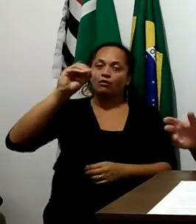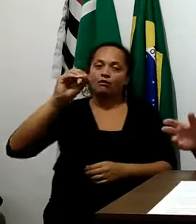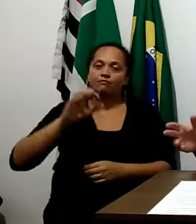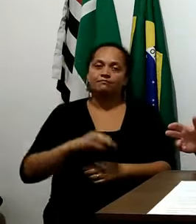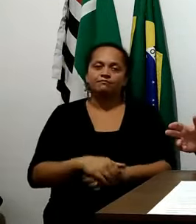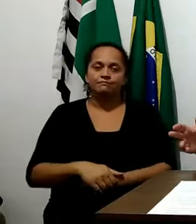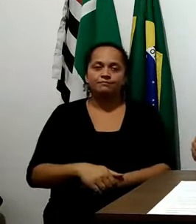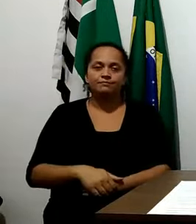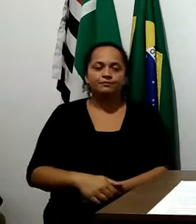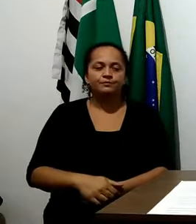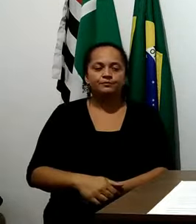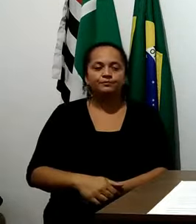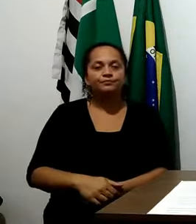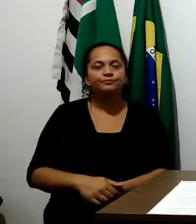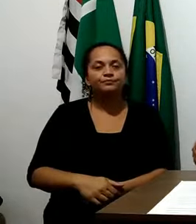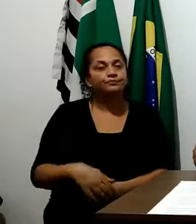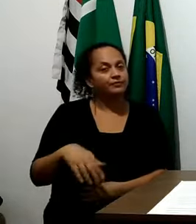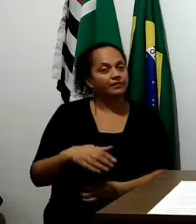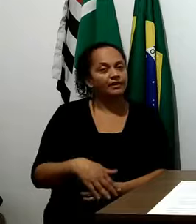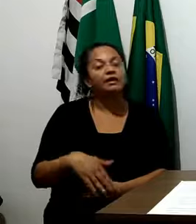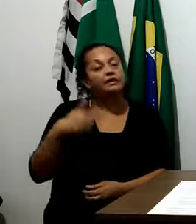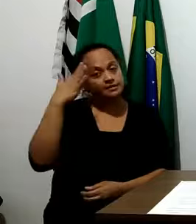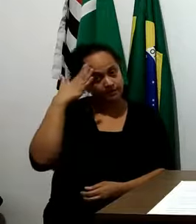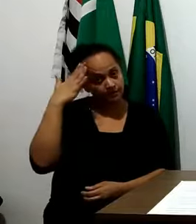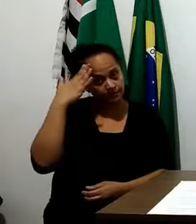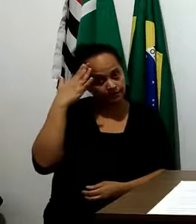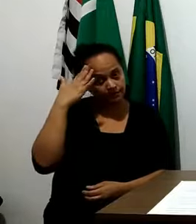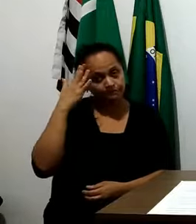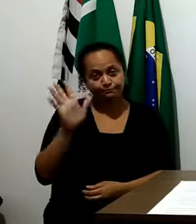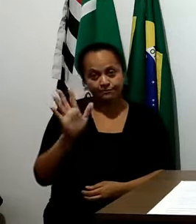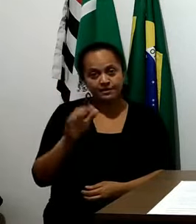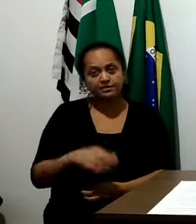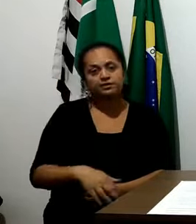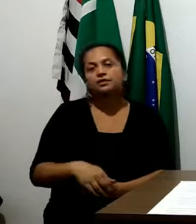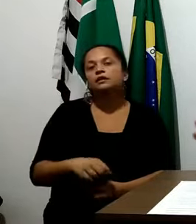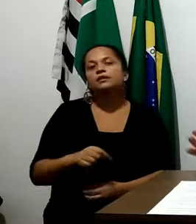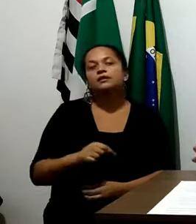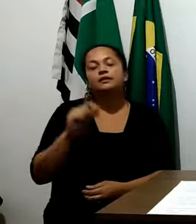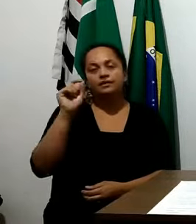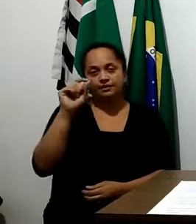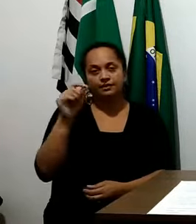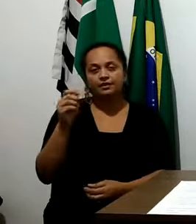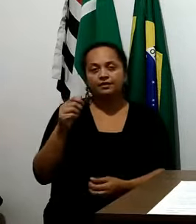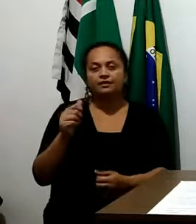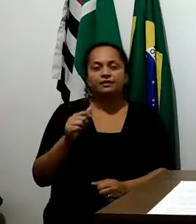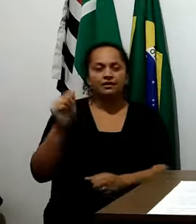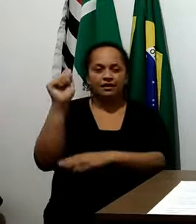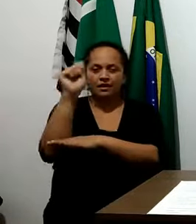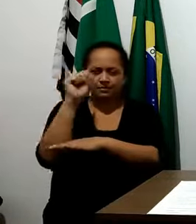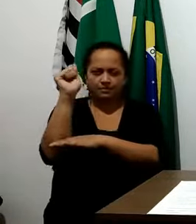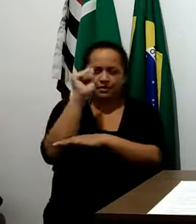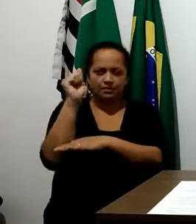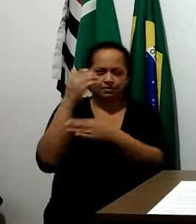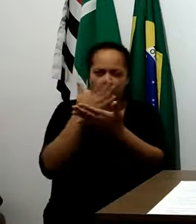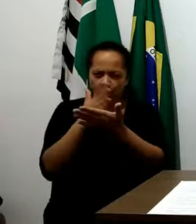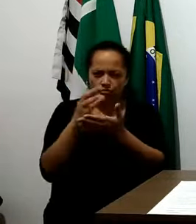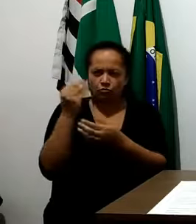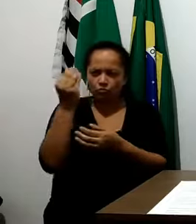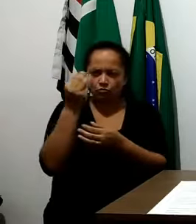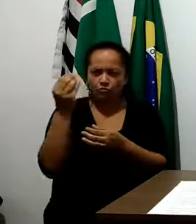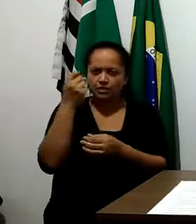E sabemos, né, que infelizmente Abraão parou ali, né, nos 10,